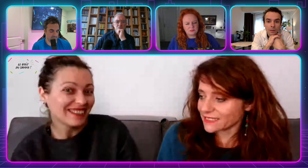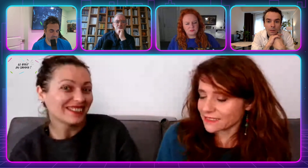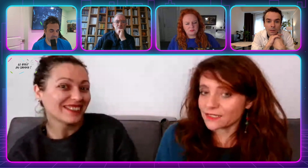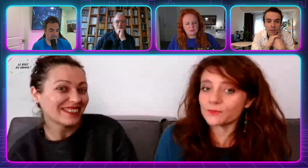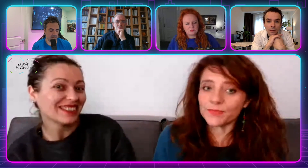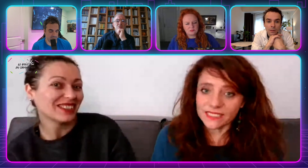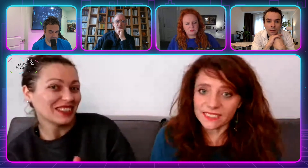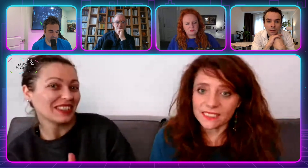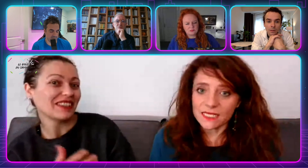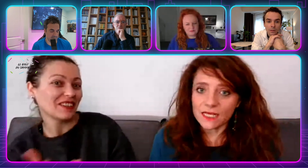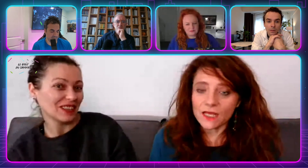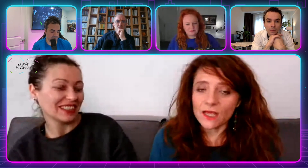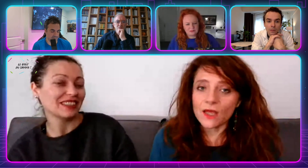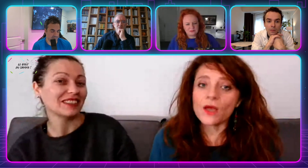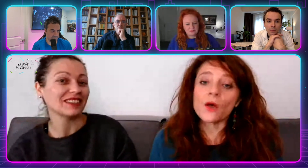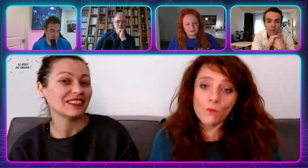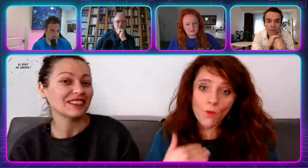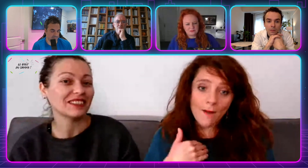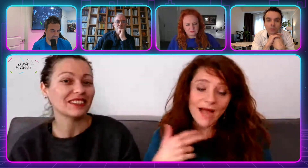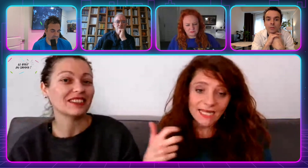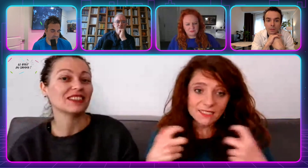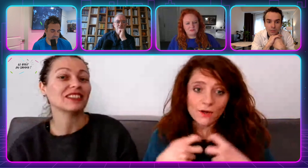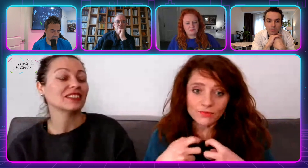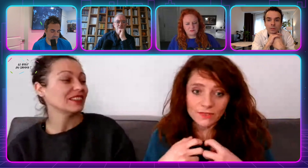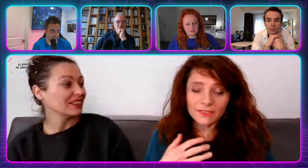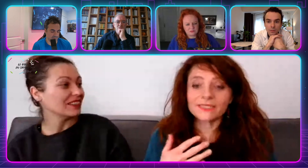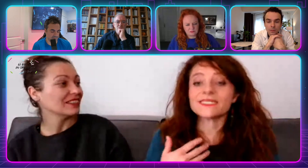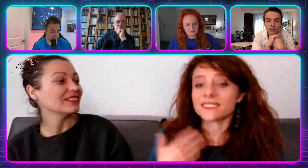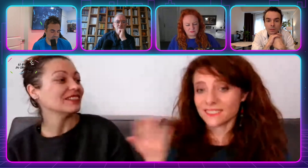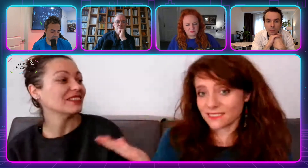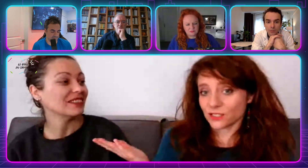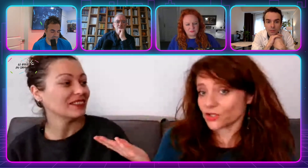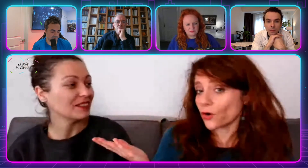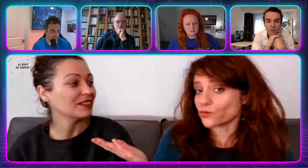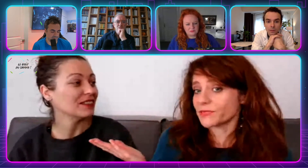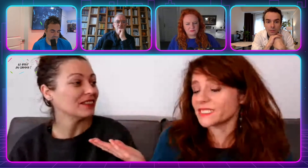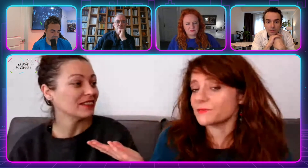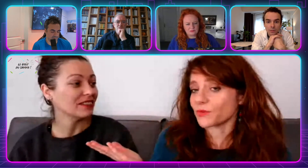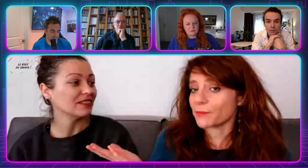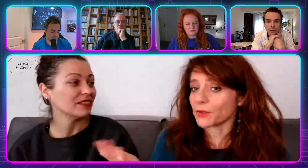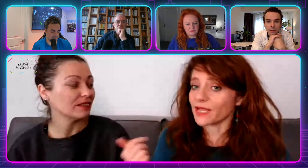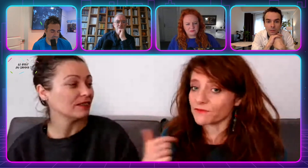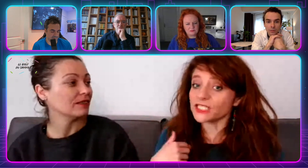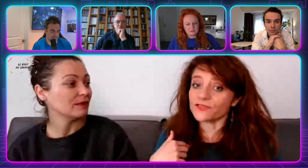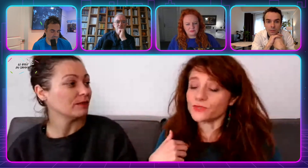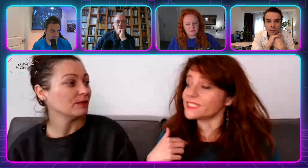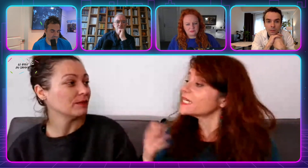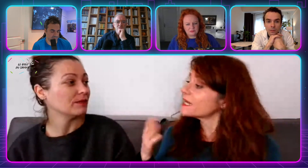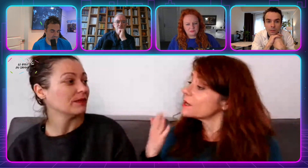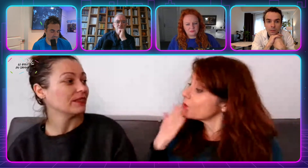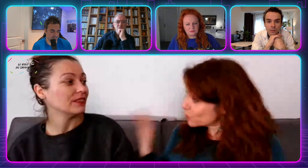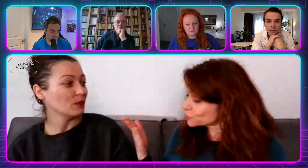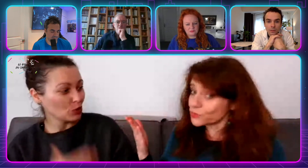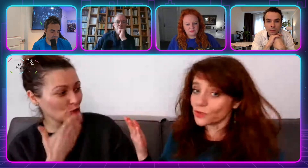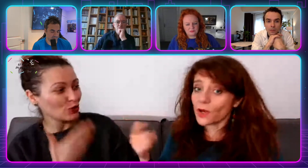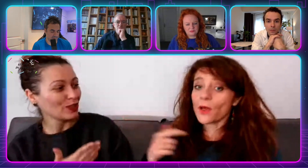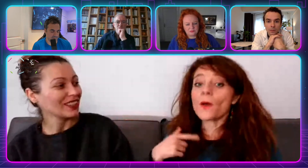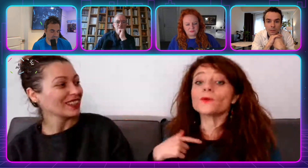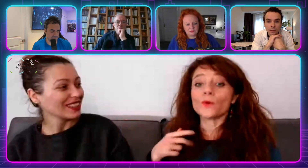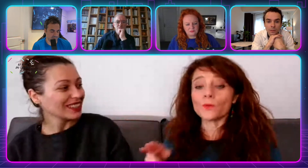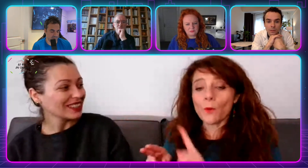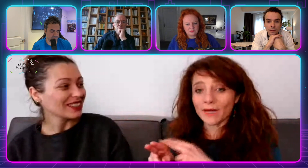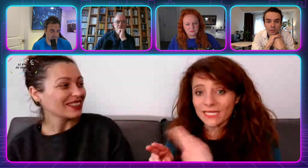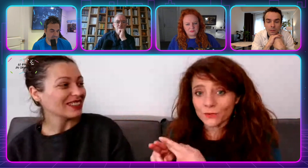B-E-T-T-Y. Betty. Moi, par exemple, je rencontre Betty pour la première fois et je vais lui dire